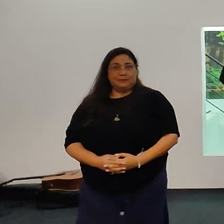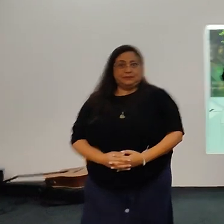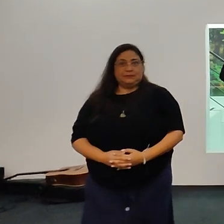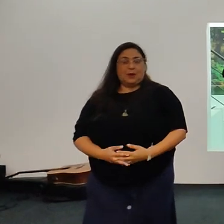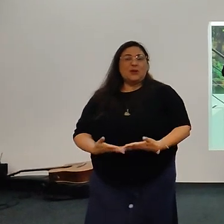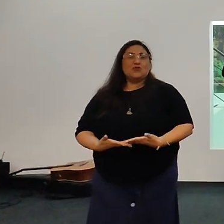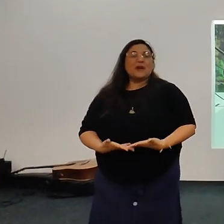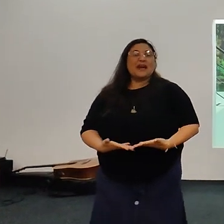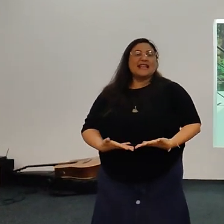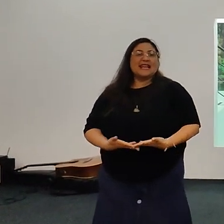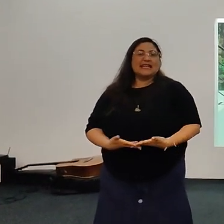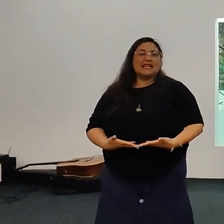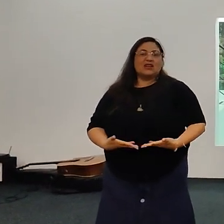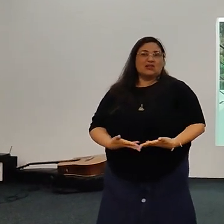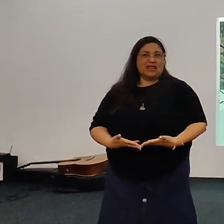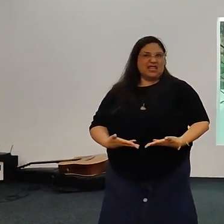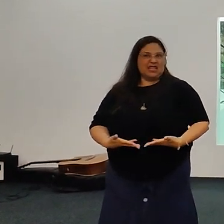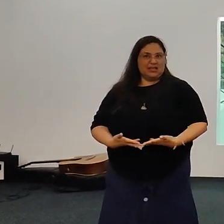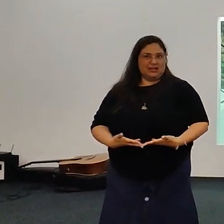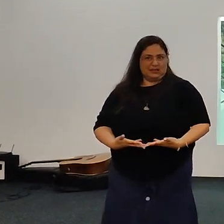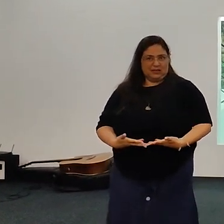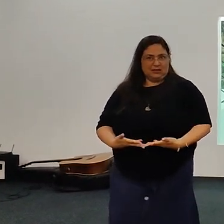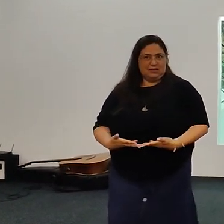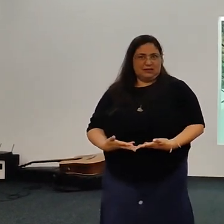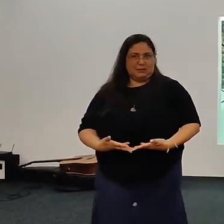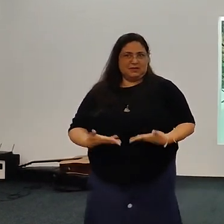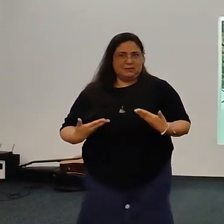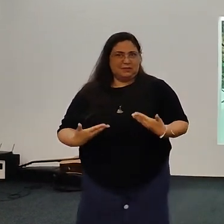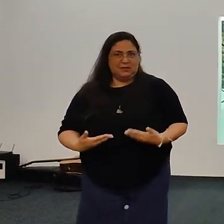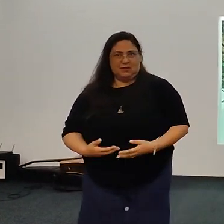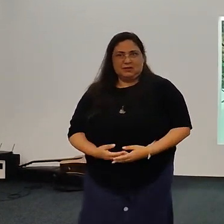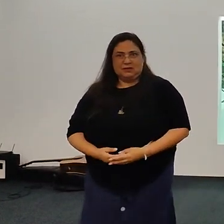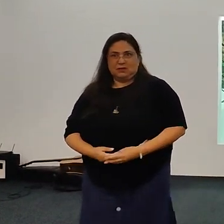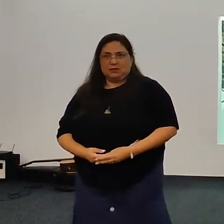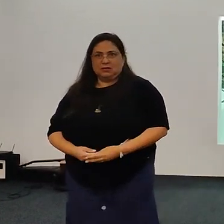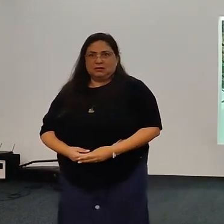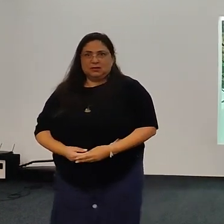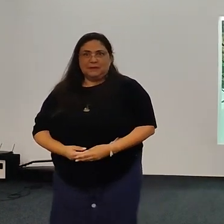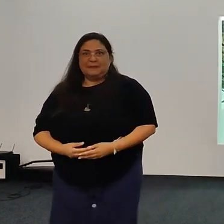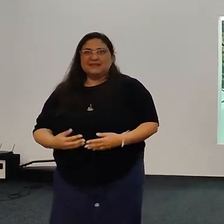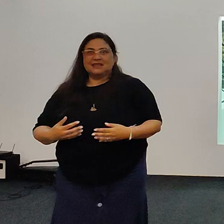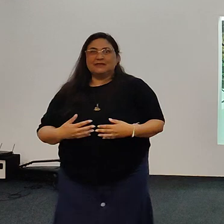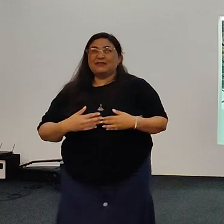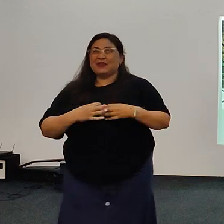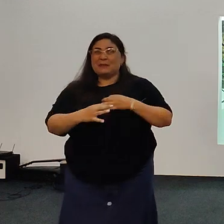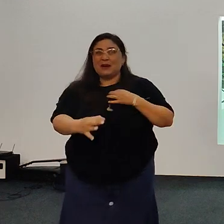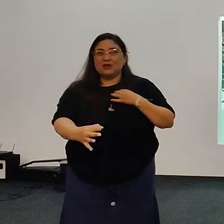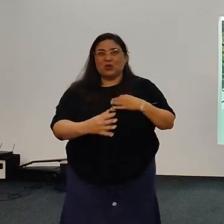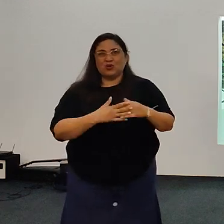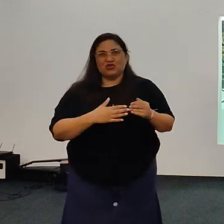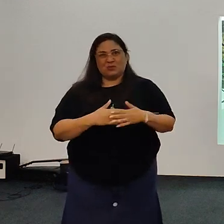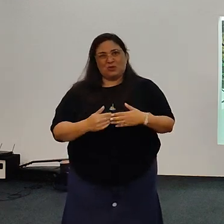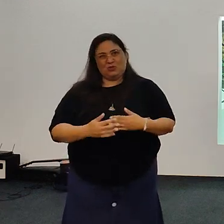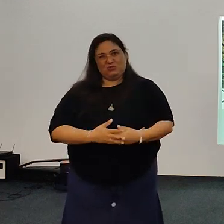Peço que os irmãos abram a Bíblia de vocês em 1 João, capítulo 1.